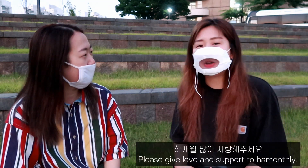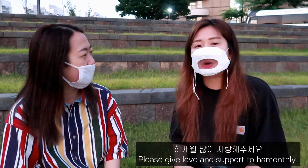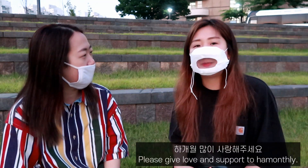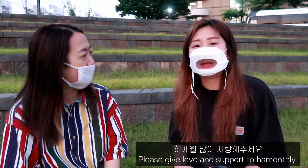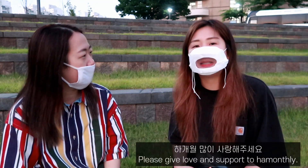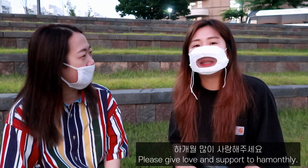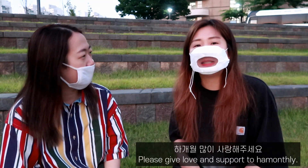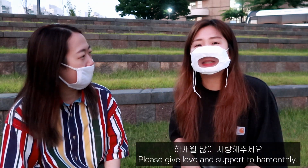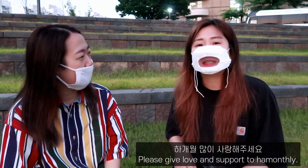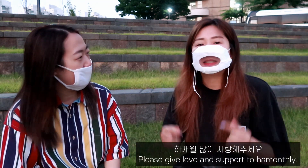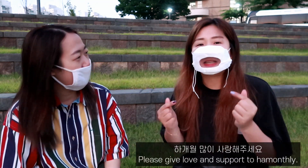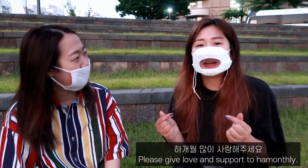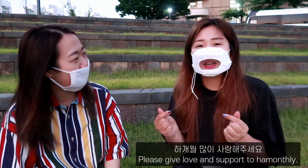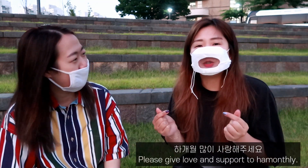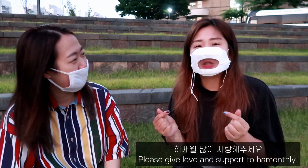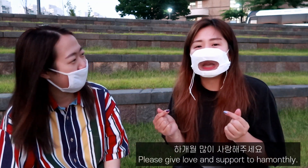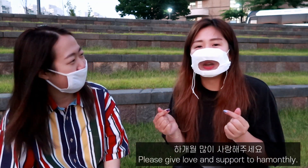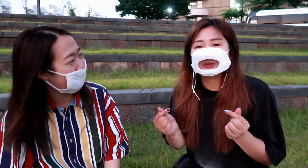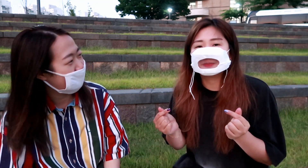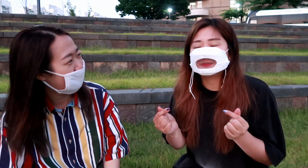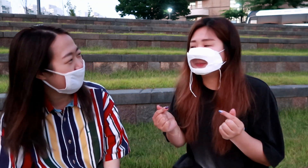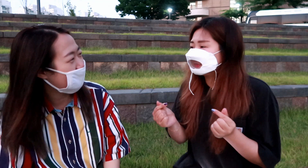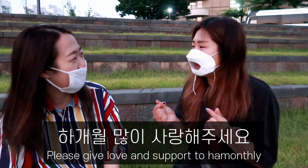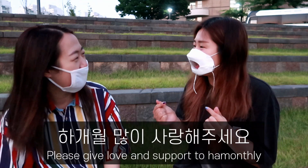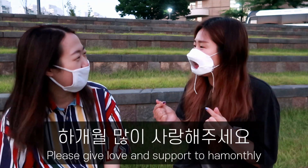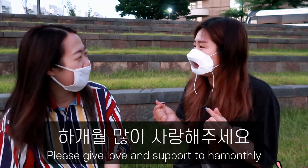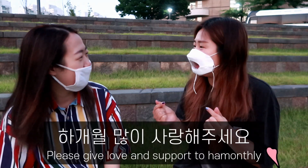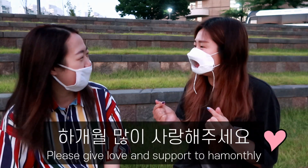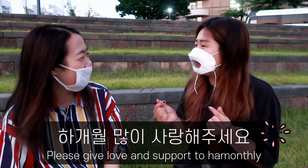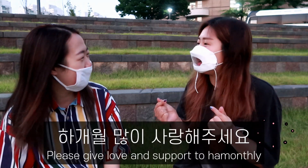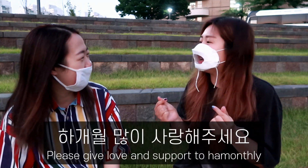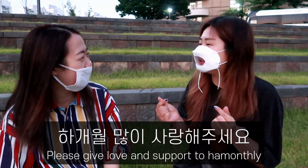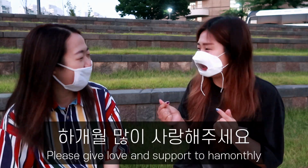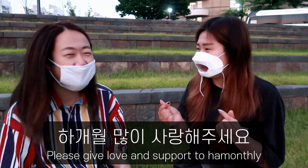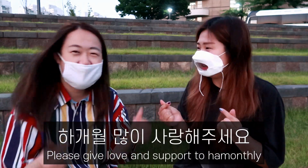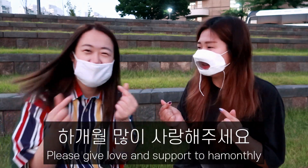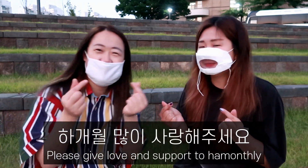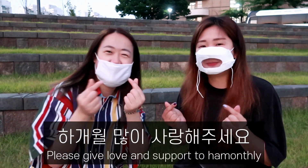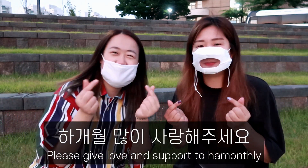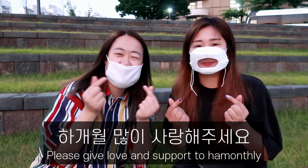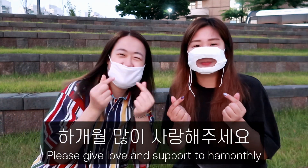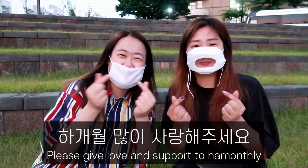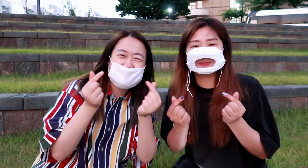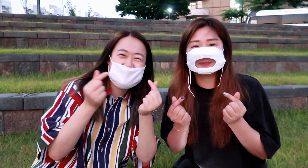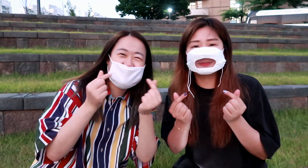4개월 많이 사랑해 주세요. 4개월 많이 사랑해 주세요.